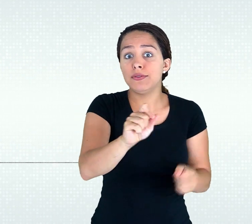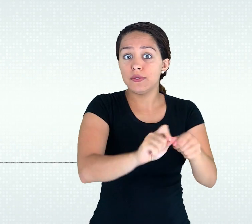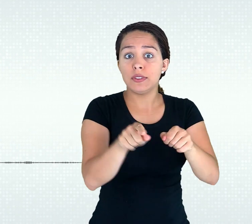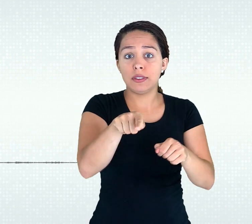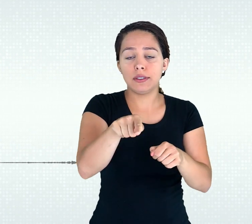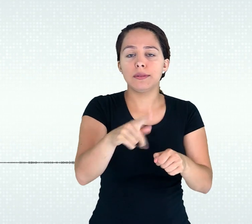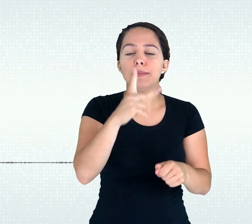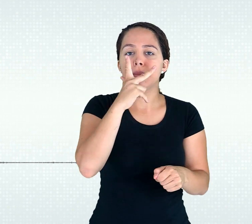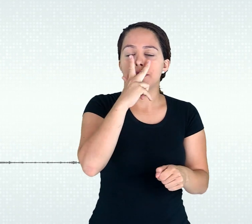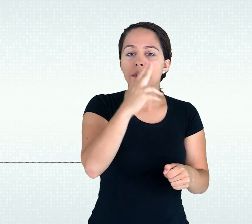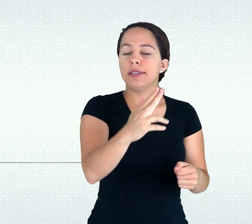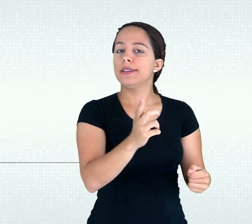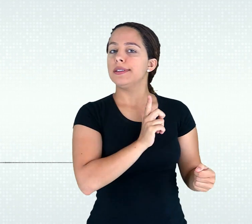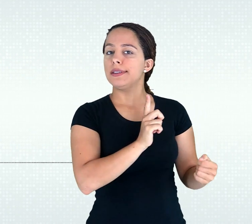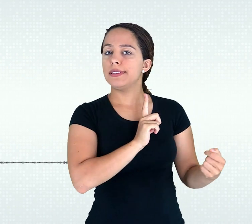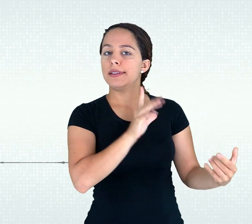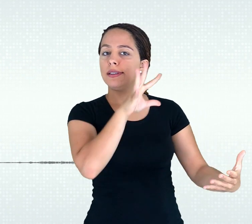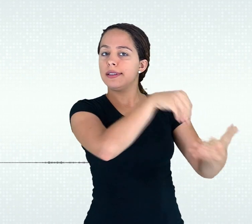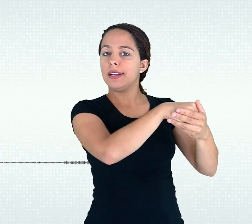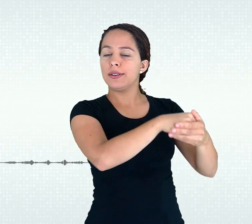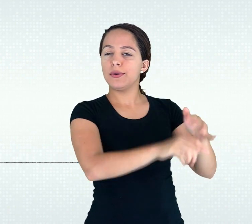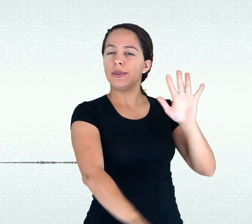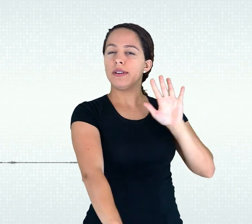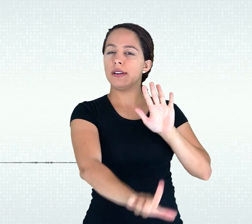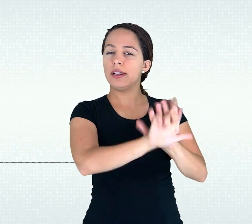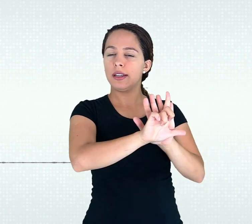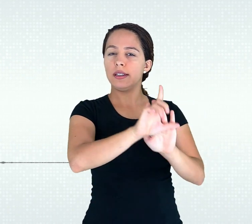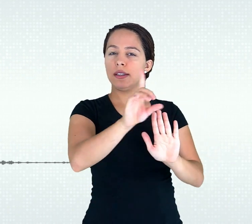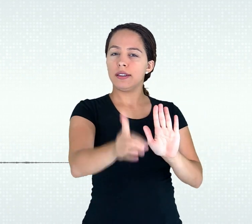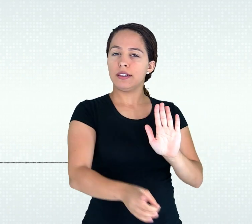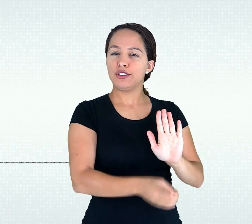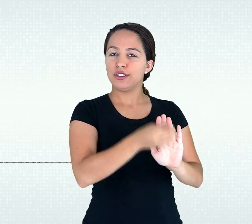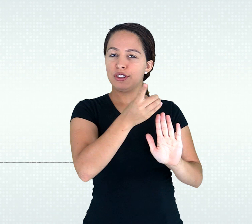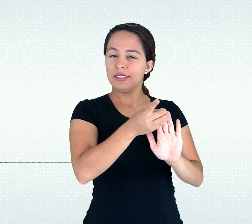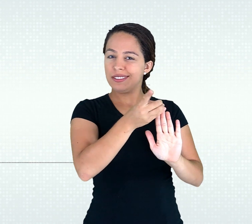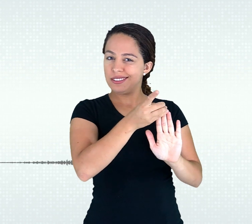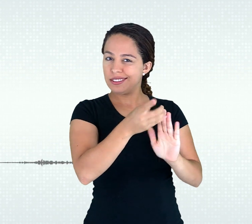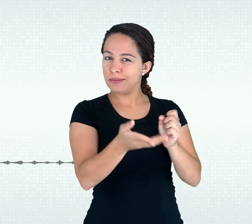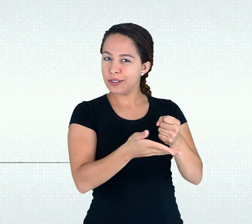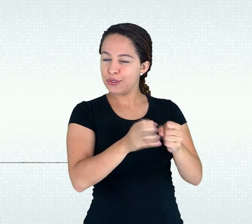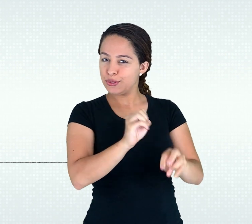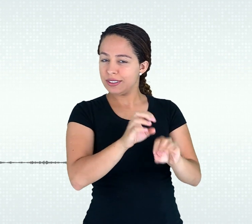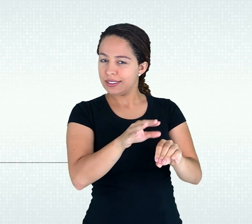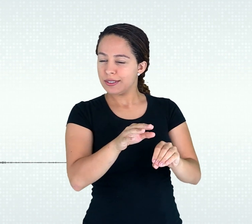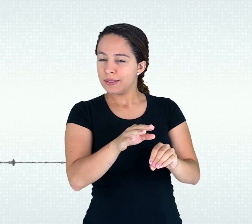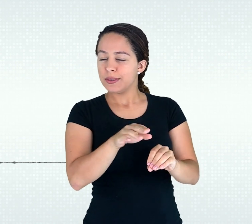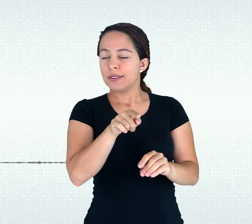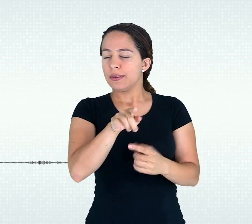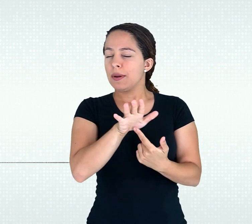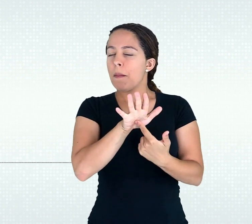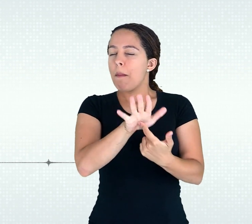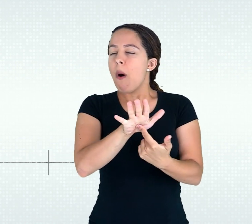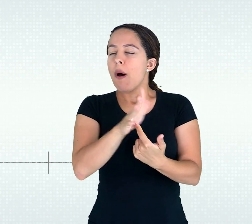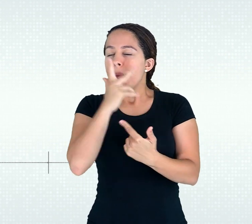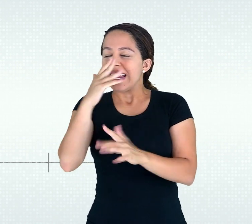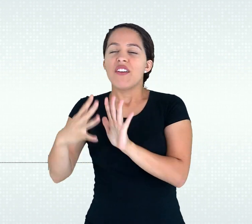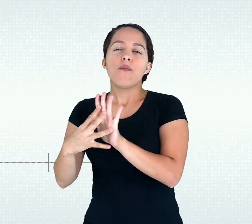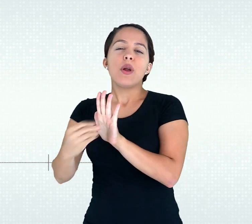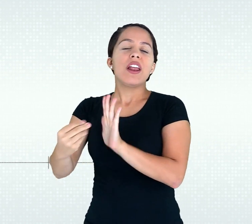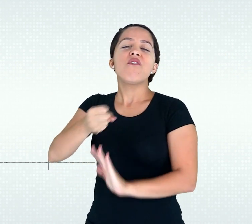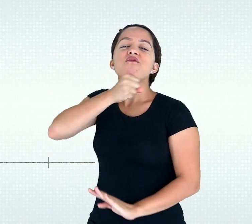referência ao modelo utilizado na lei de diretrizes e bases da educação de 1971